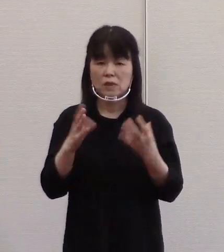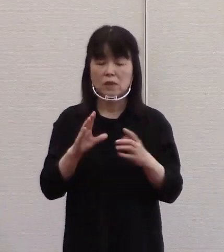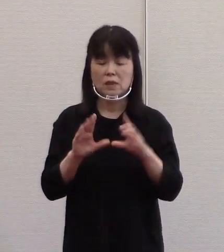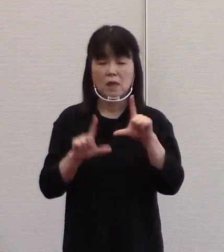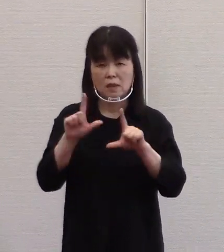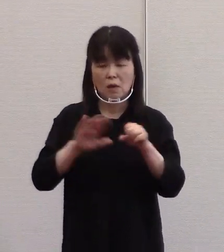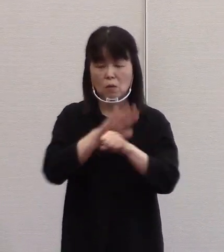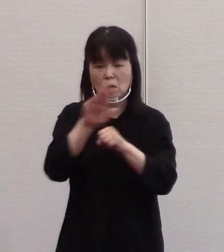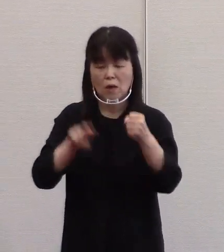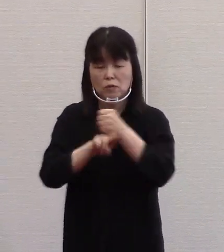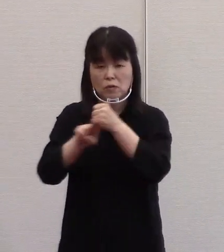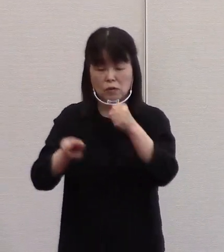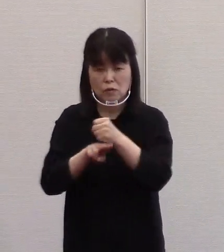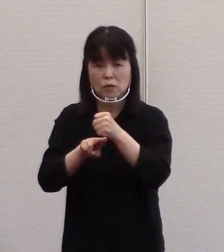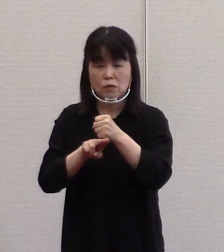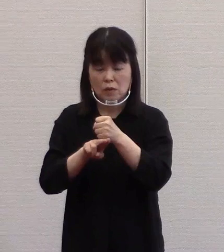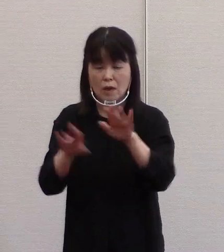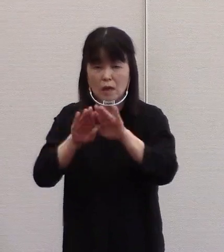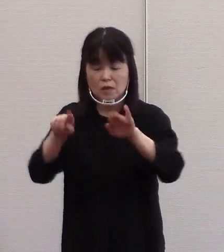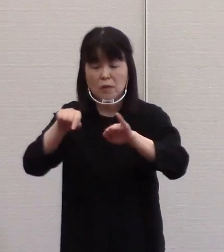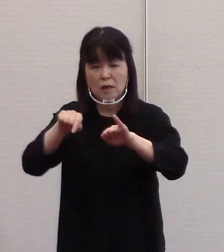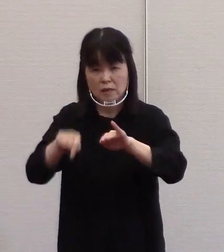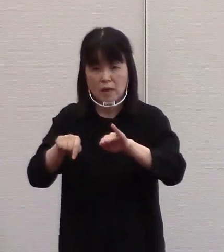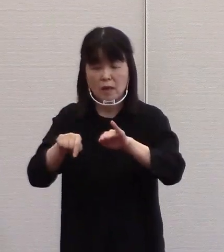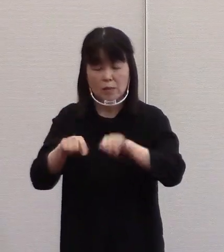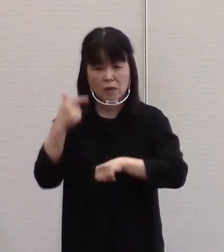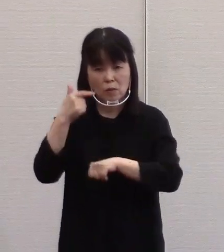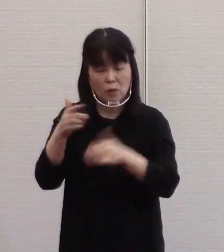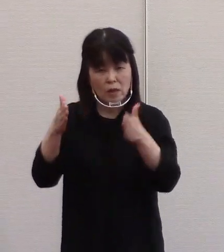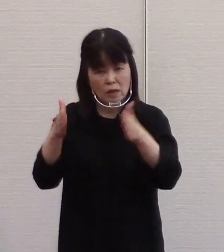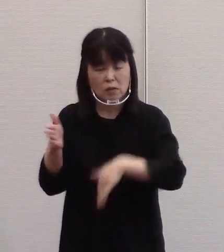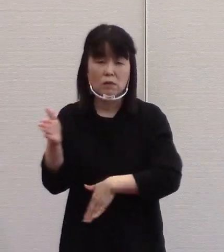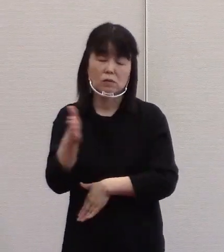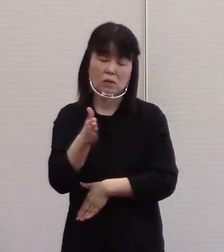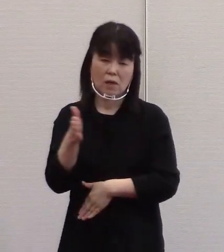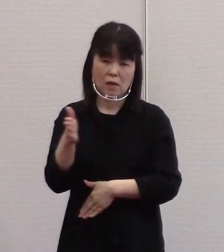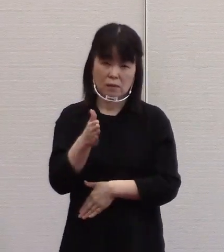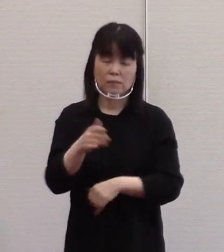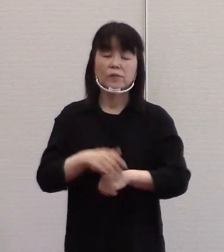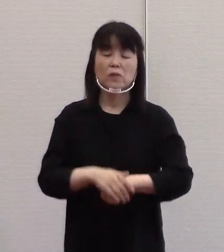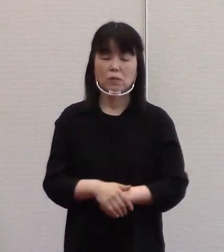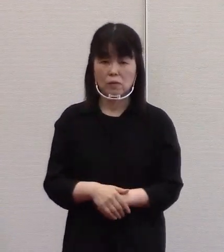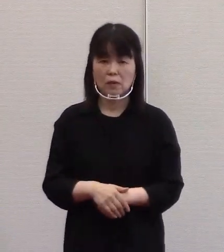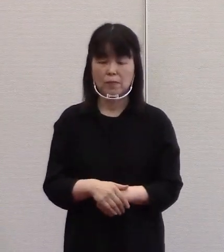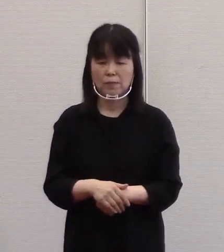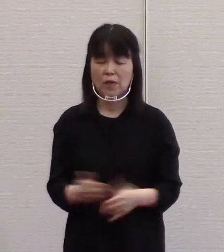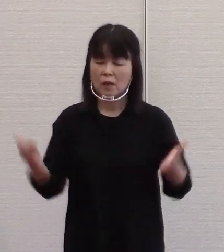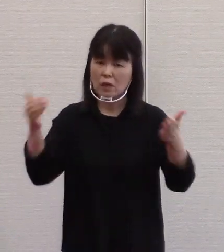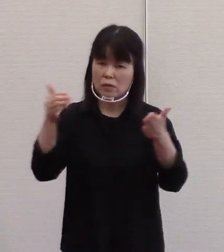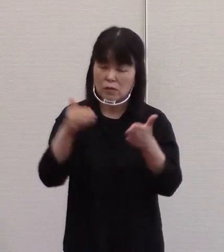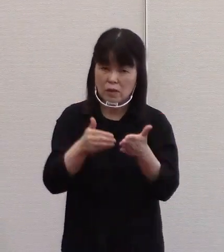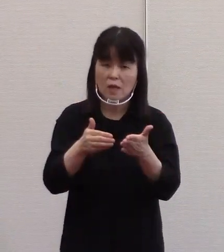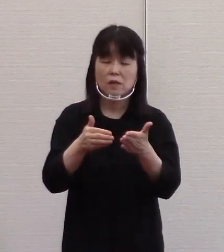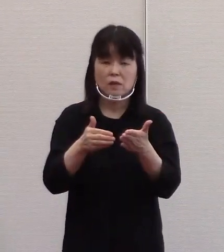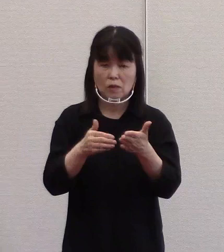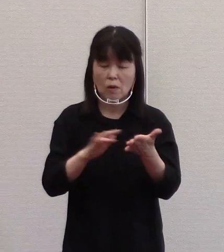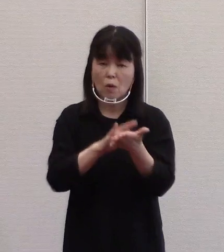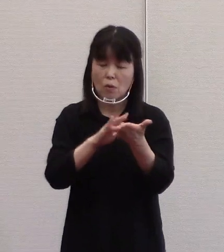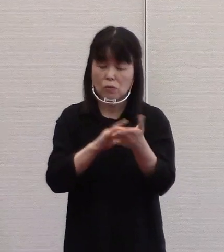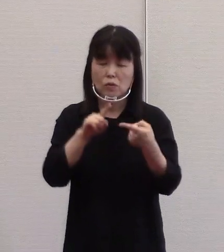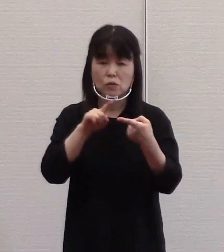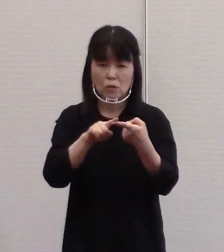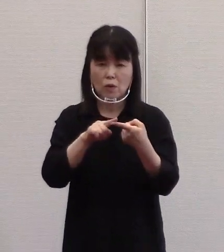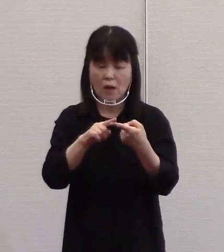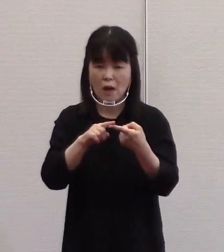そう簡単に最終的には特効薬もしくはワクチンが、それ